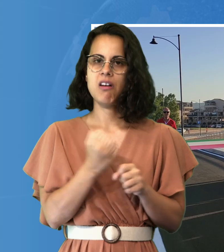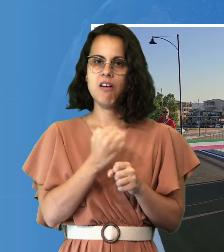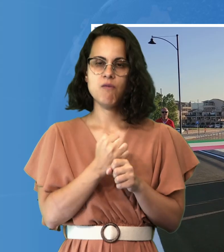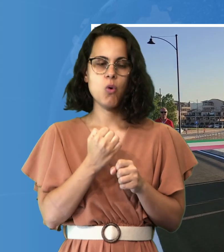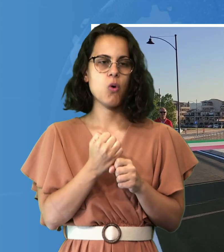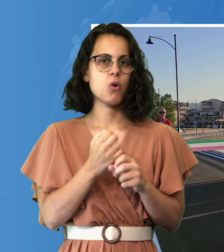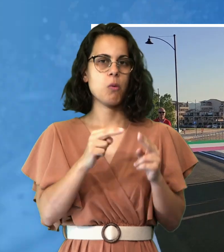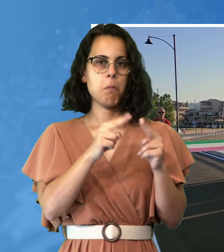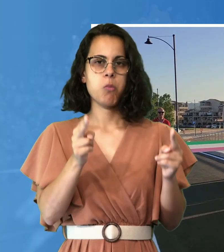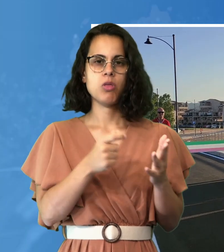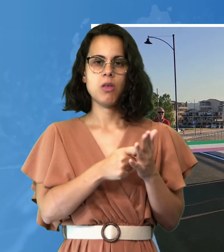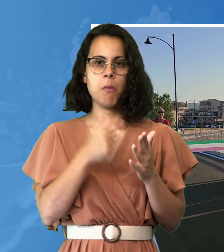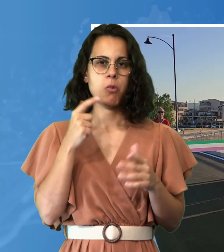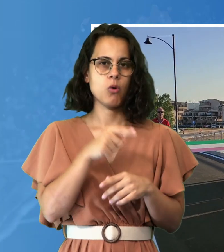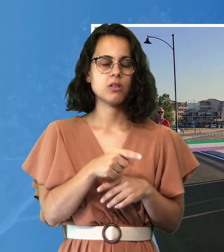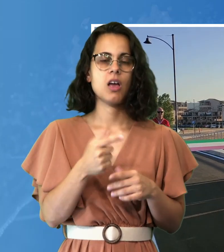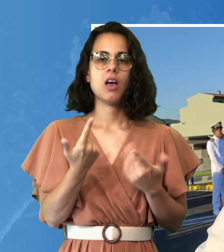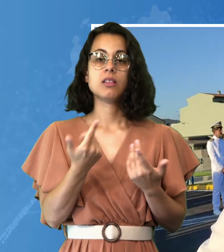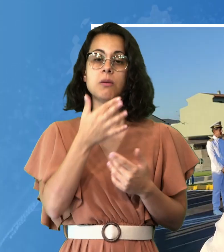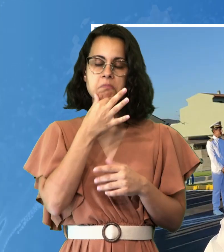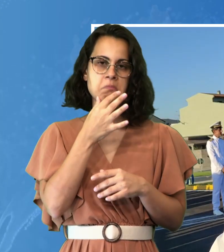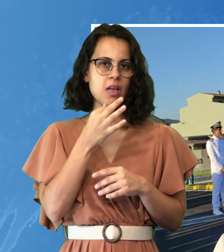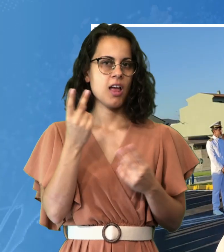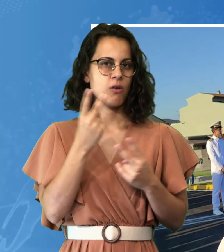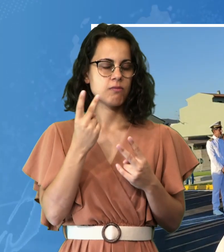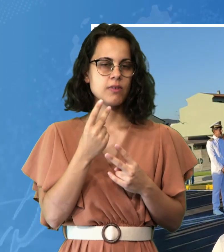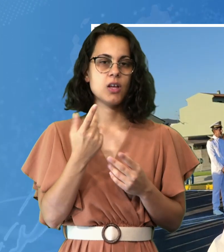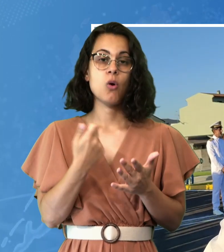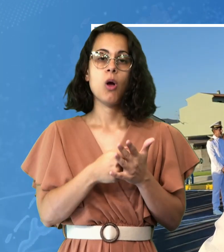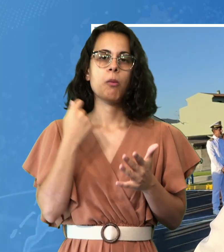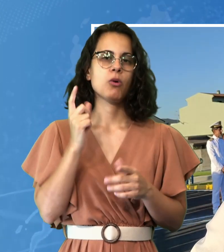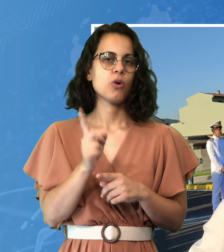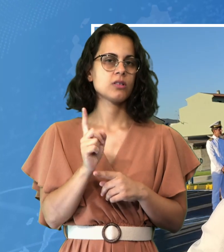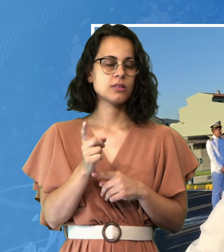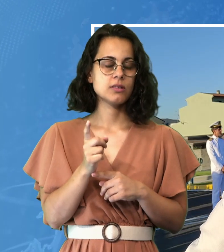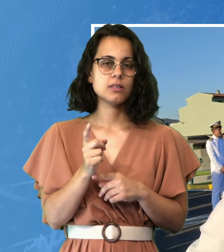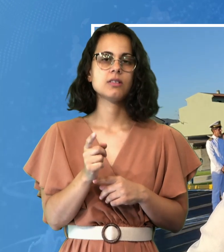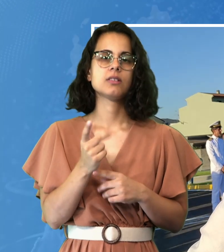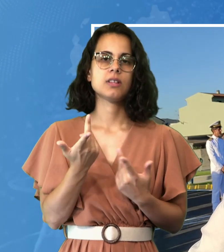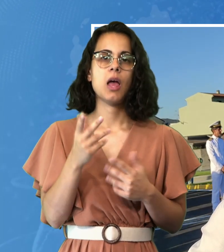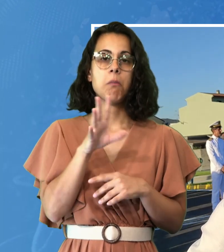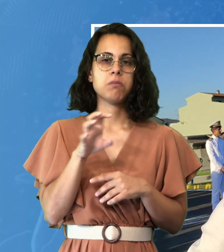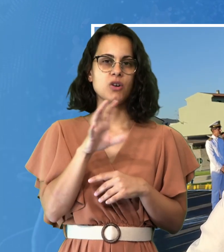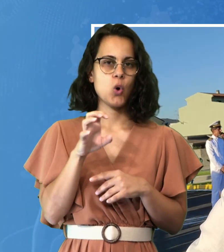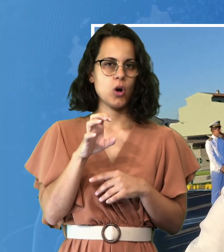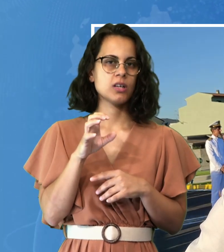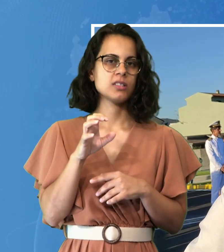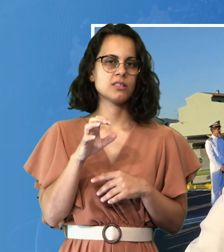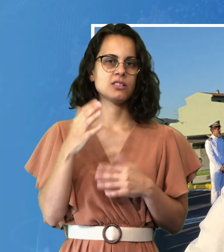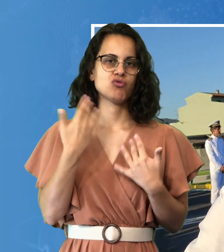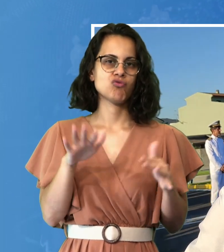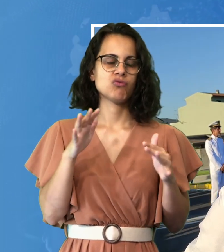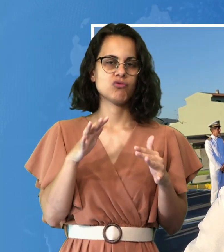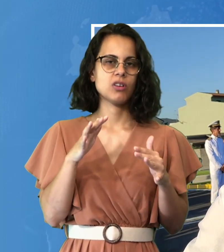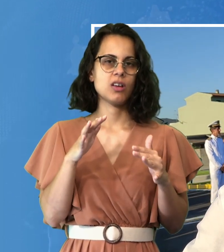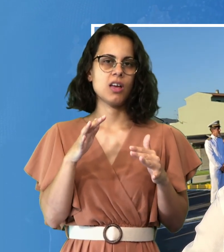anche bella dal punto di vista estetico, ma quello che è più importante è che mercoledì prossimo avverrà la